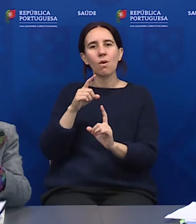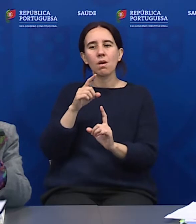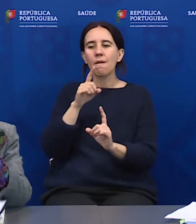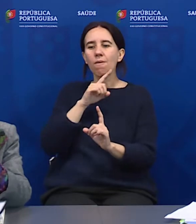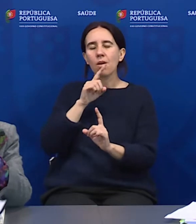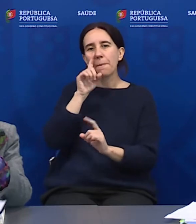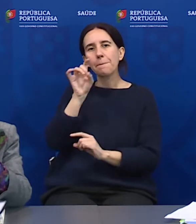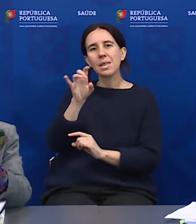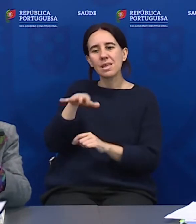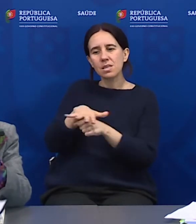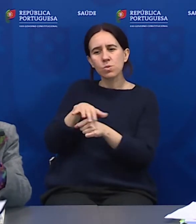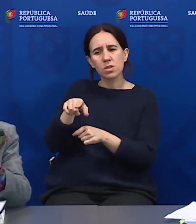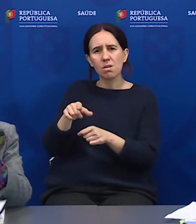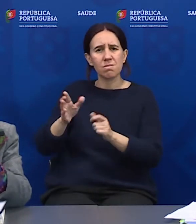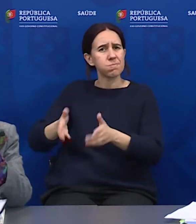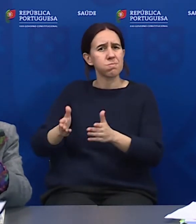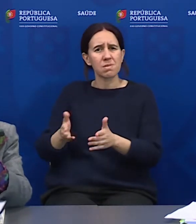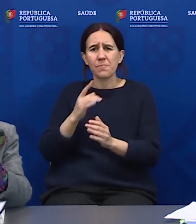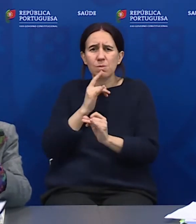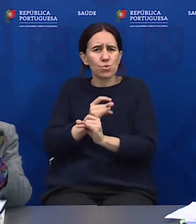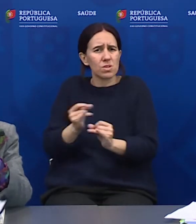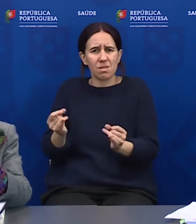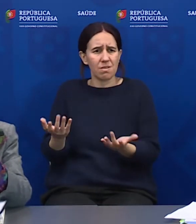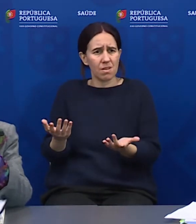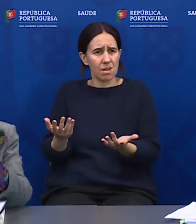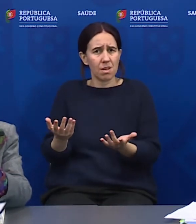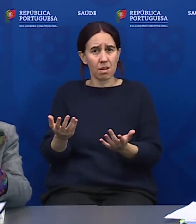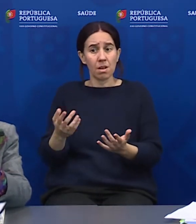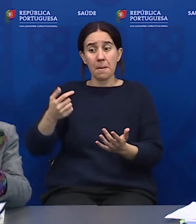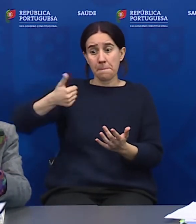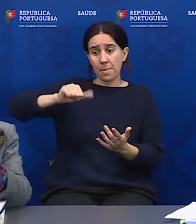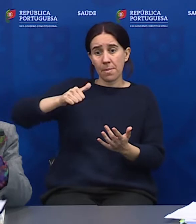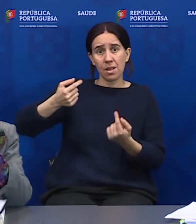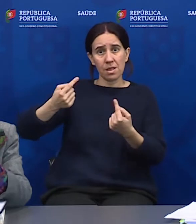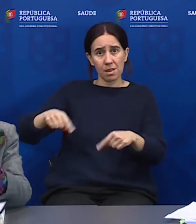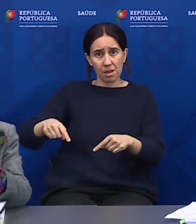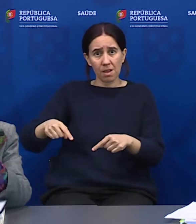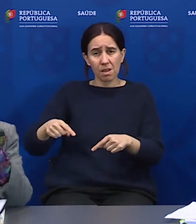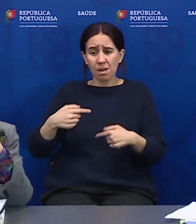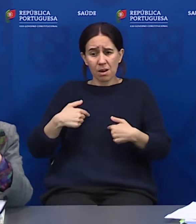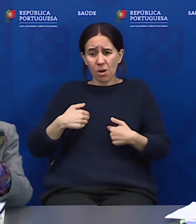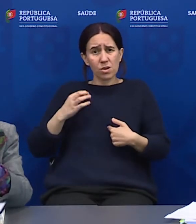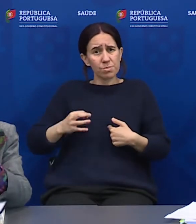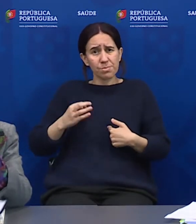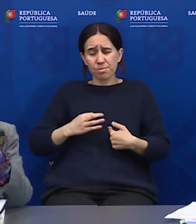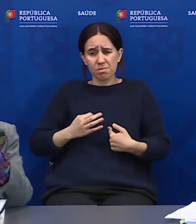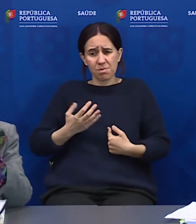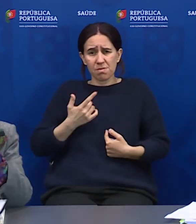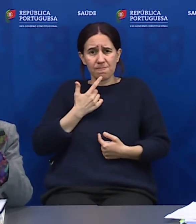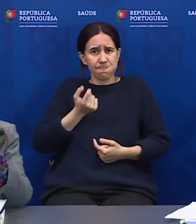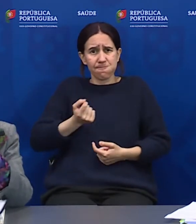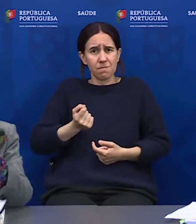se mentir numa situação destas. É impossível. O escrutínio que é feito impede-nos completamente